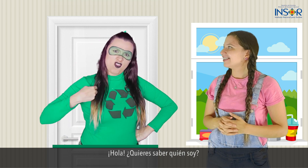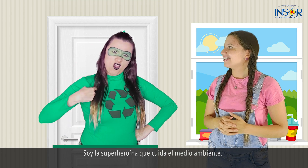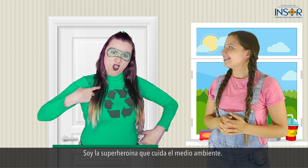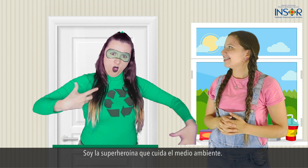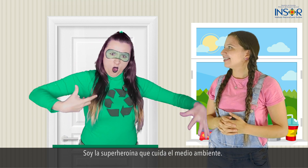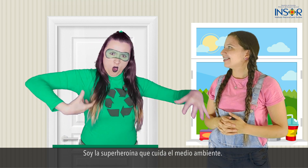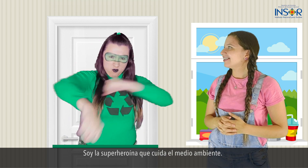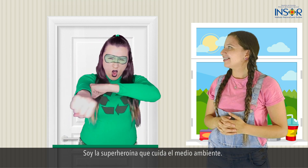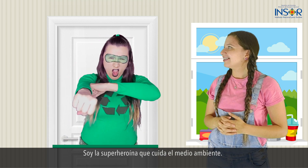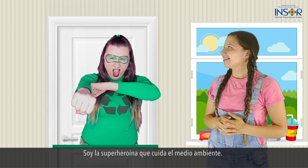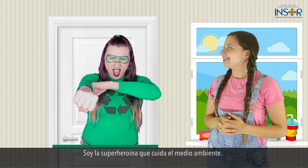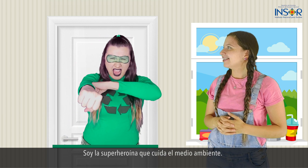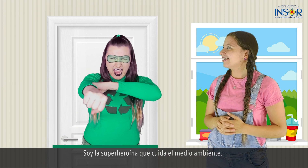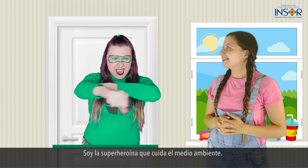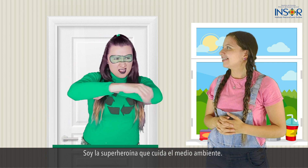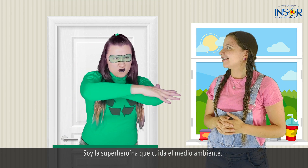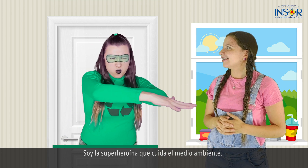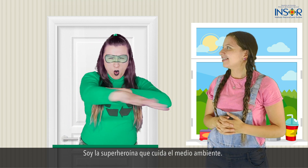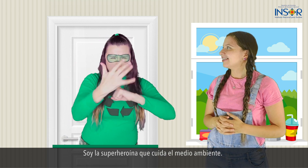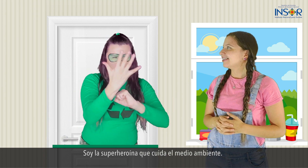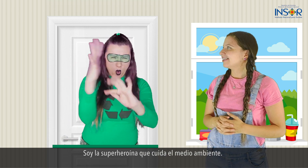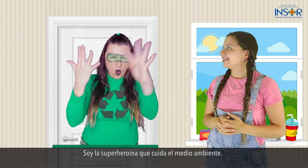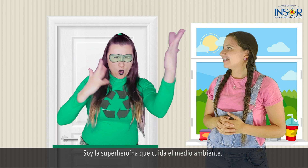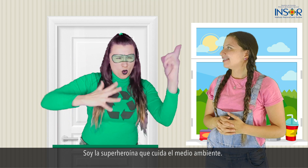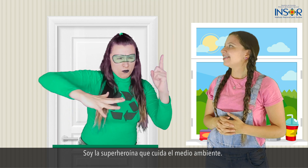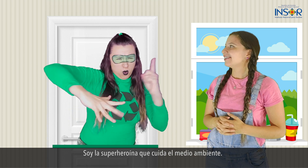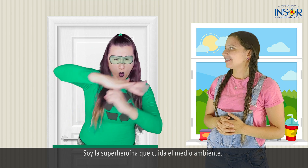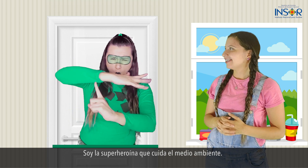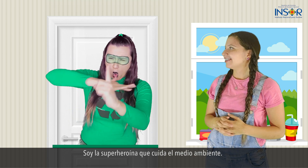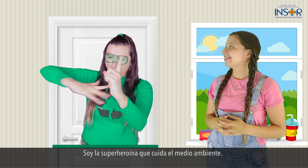Soy la super heroína que cuida el medio ambiente.